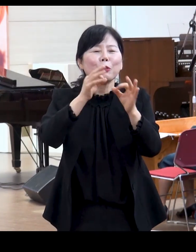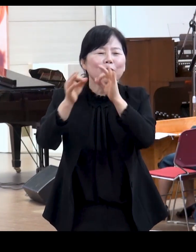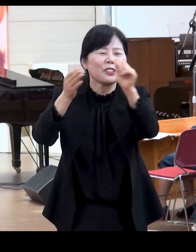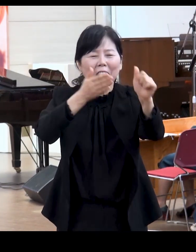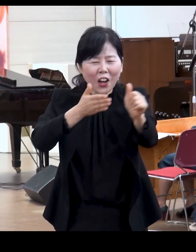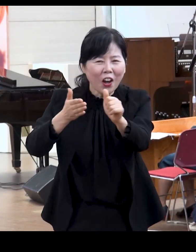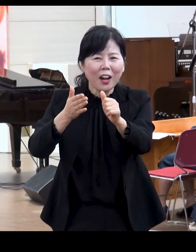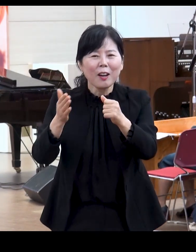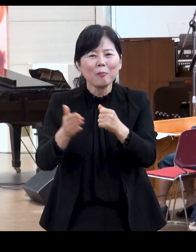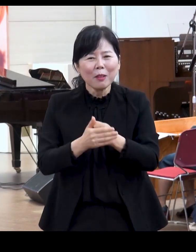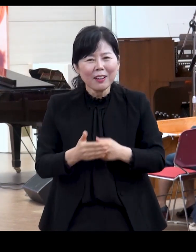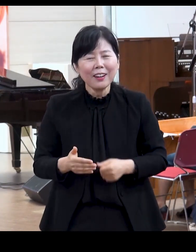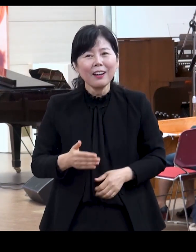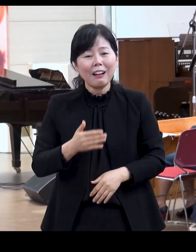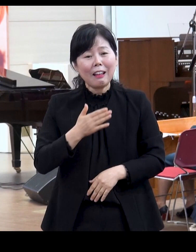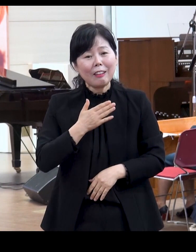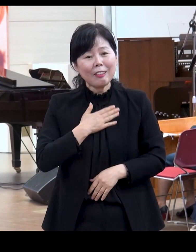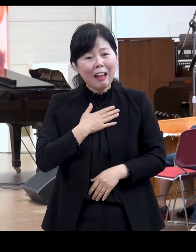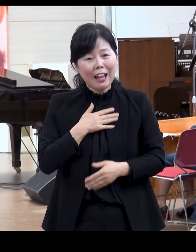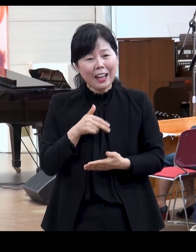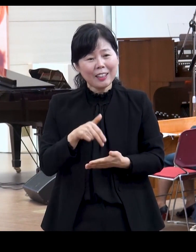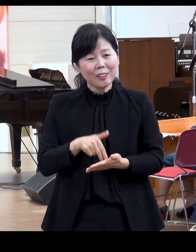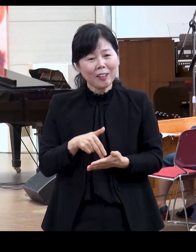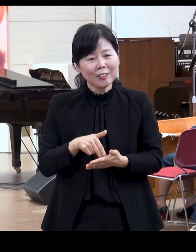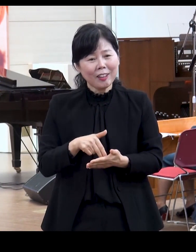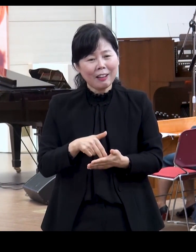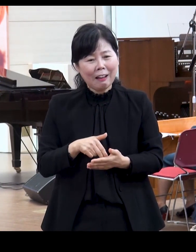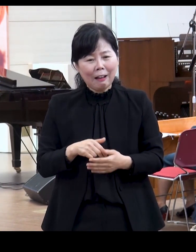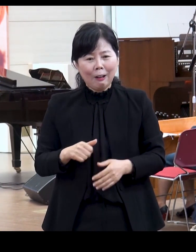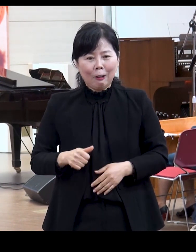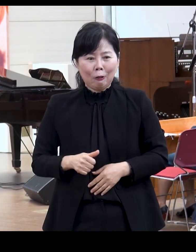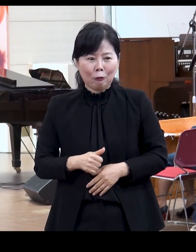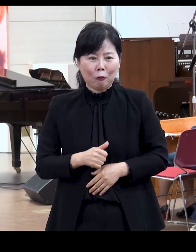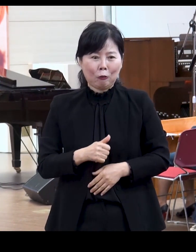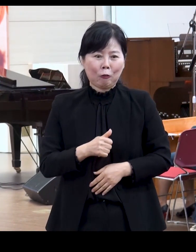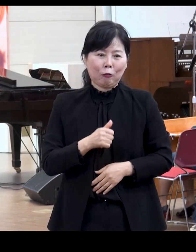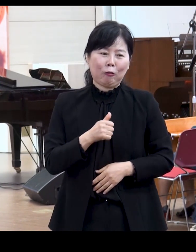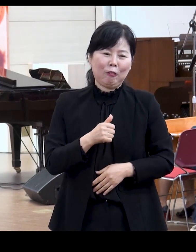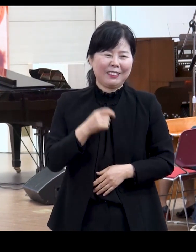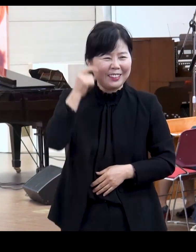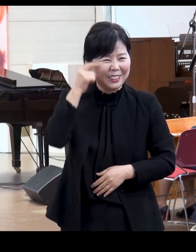그러면요, 그러면 안 되는 줄 알지만 막 속에서 분노가 올라와요.